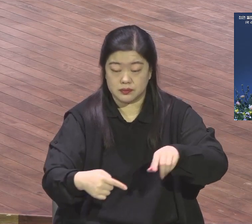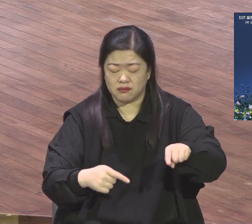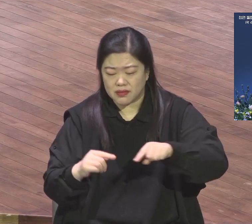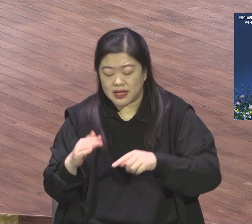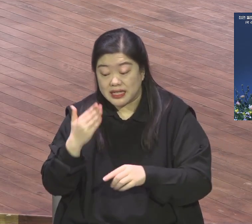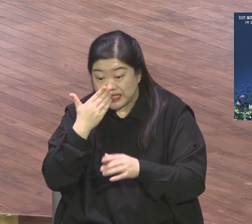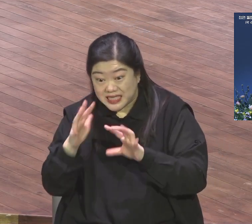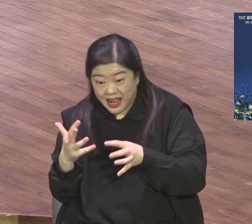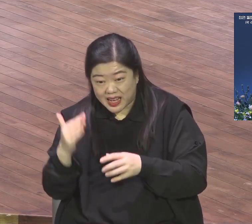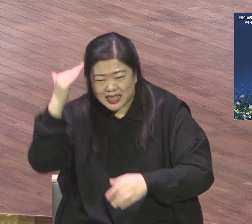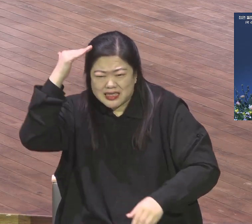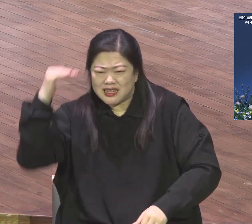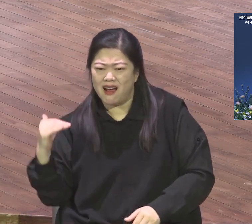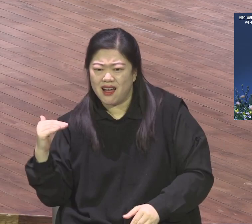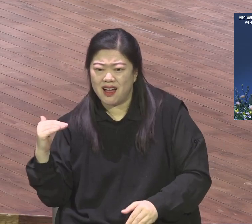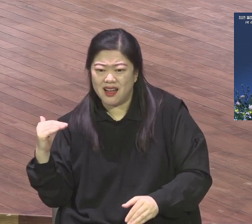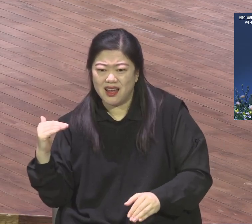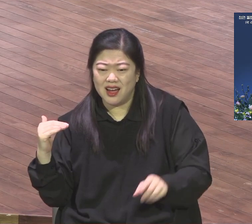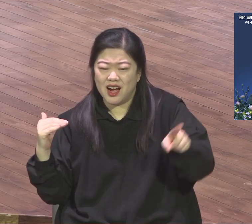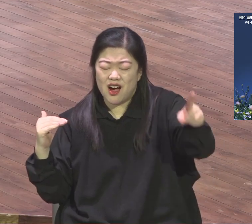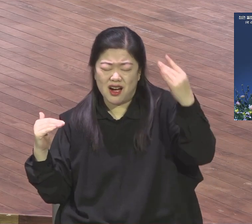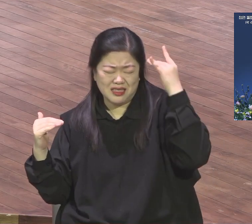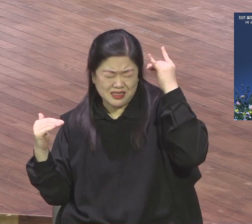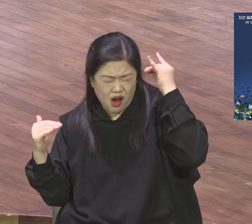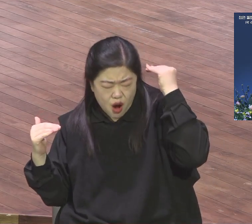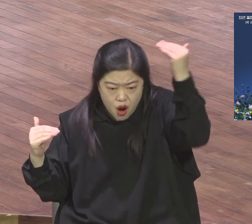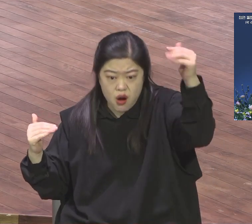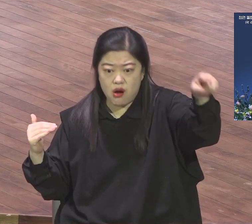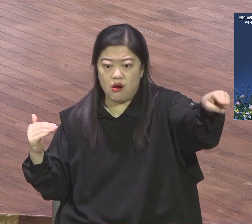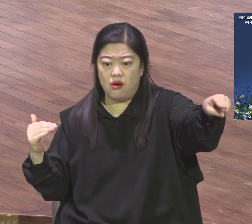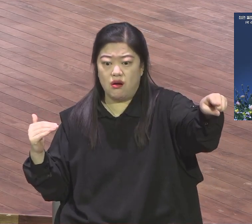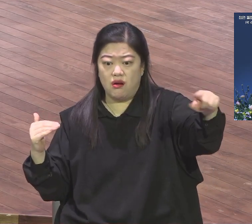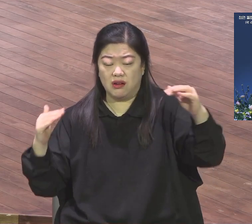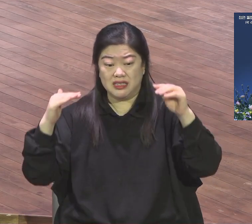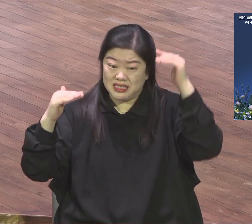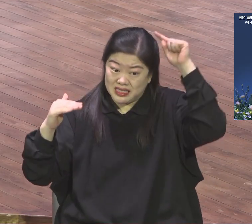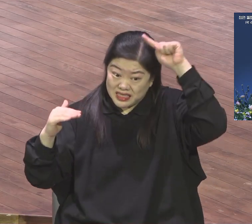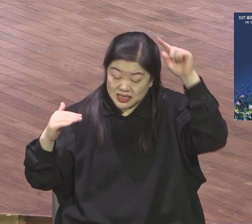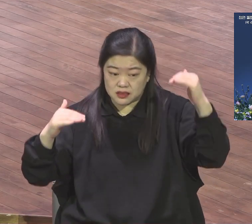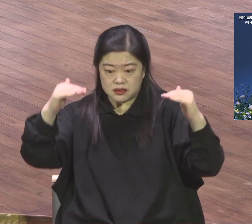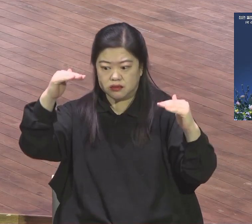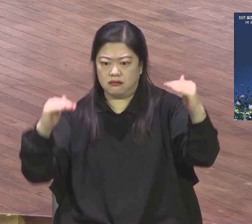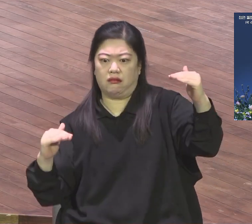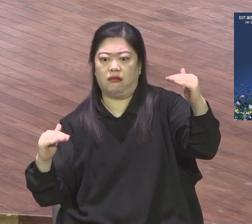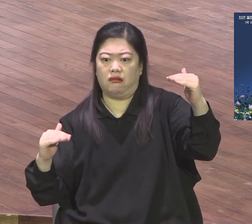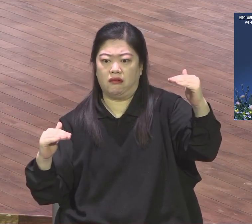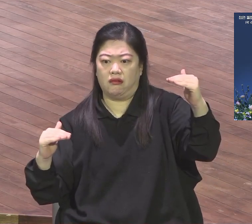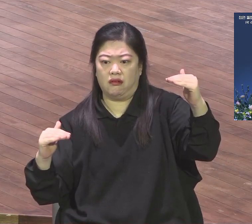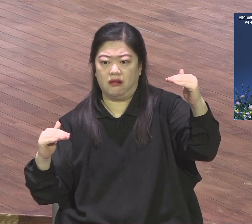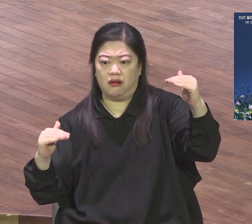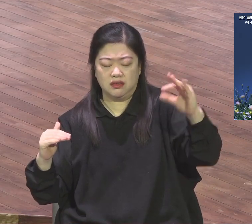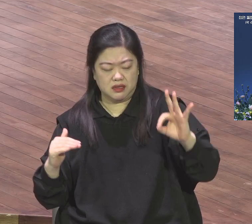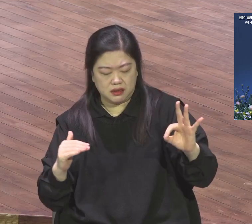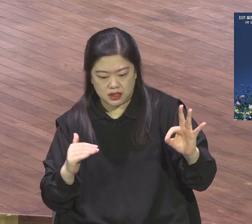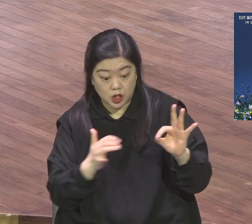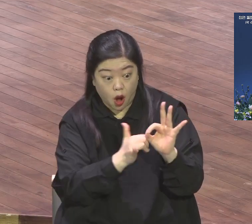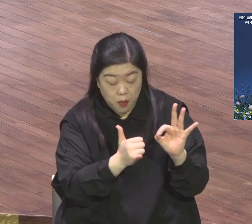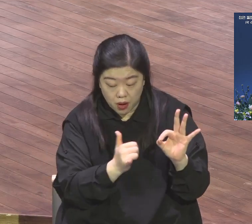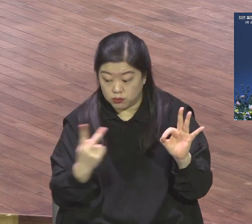자체가 거인들입니다. 아낙 자손들은 네피림 후손들이라 이 거인들을 본 10명 정탐도